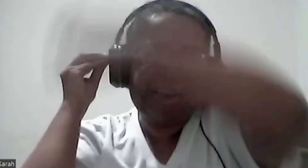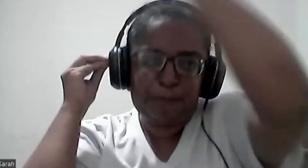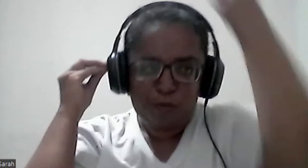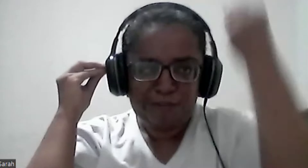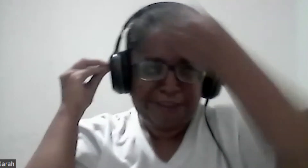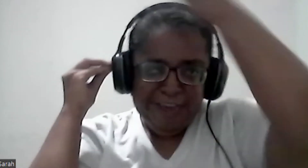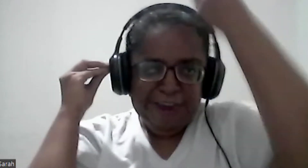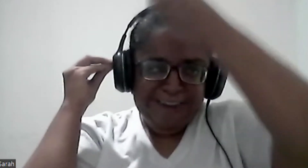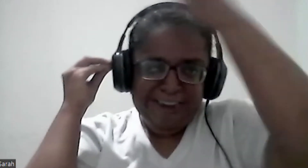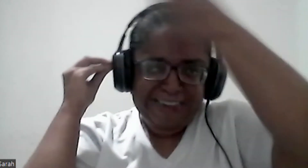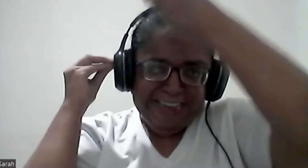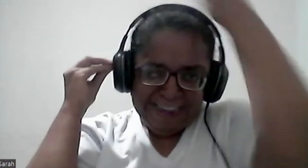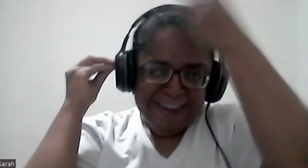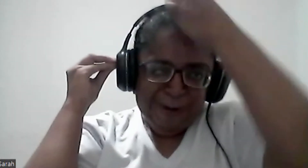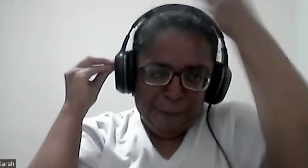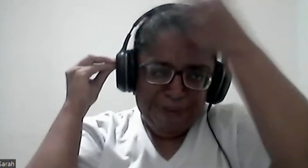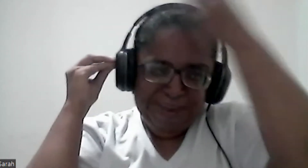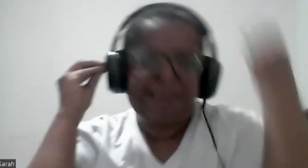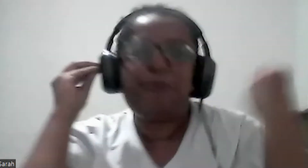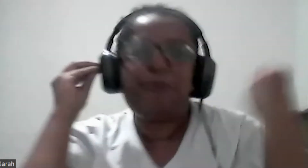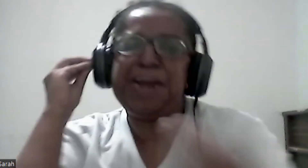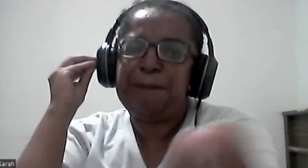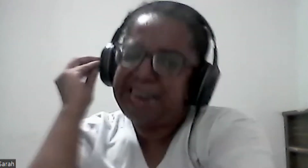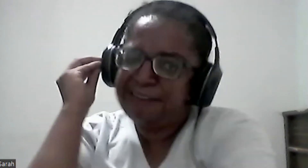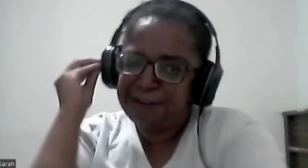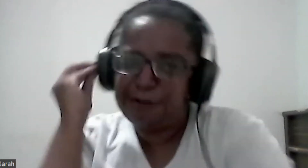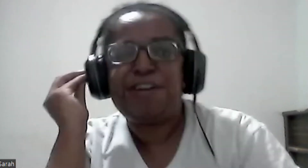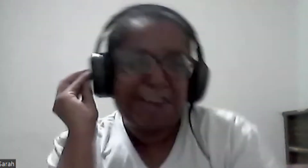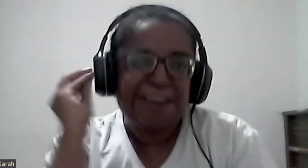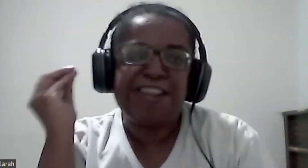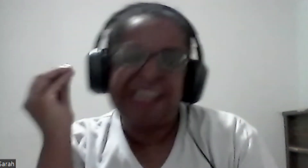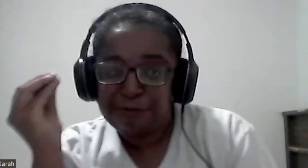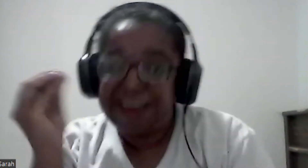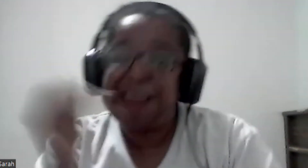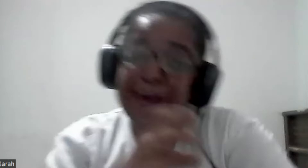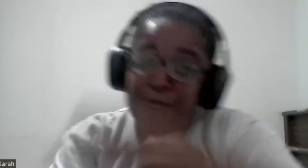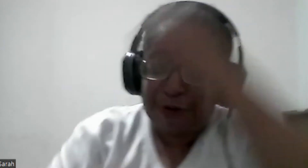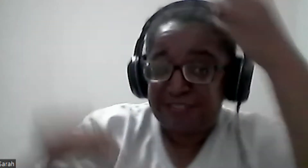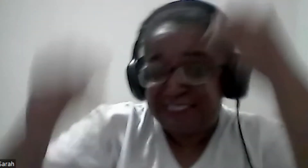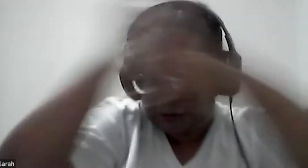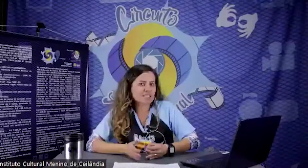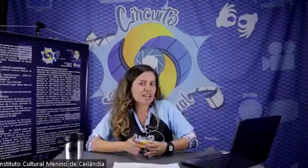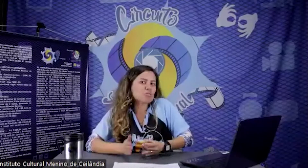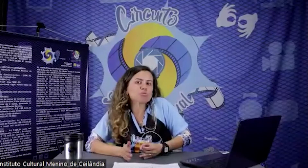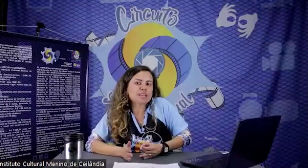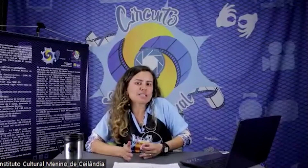tempo tentar compreender o que aquela palavra nova está lhe dizendo. É. É um O bom é processo, acessar tudo, né,